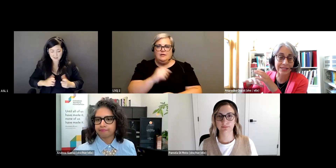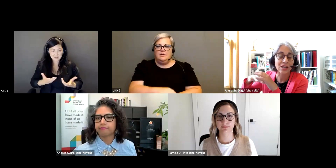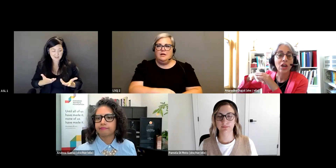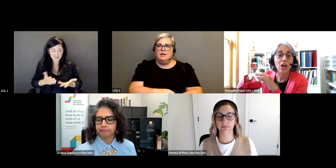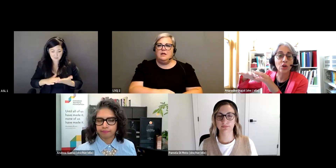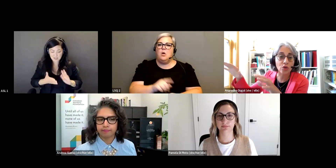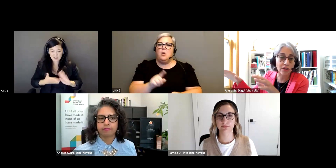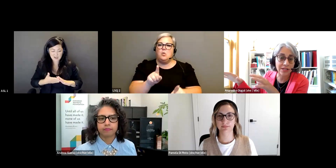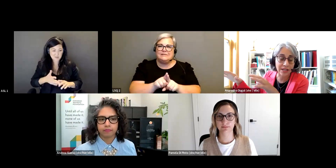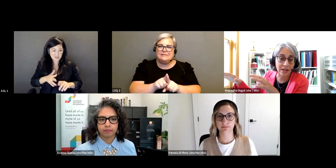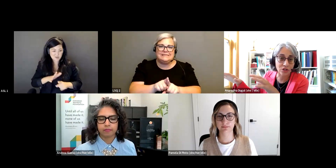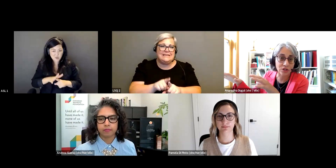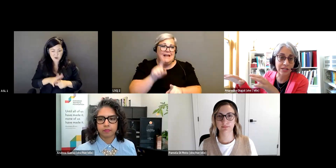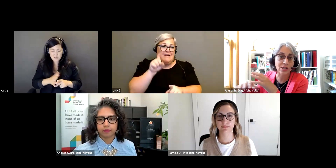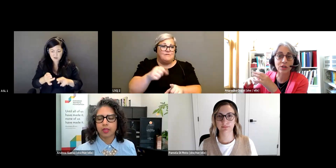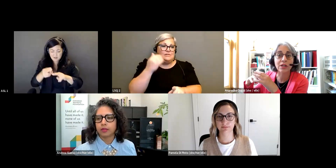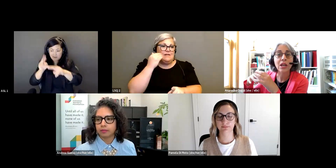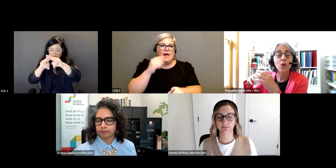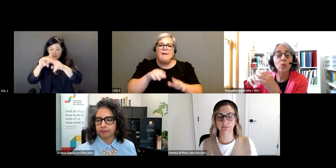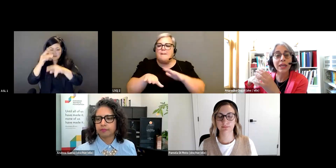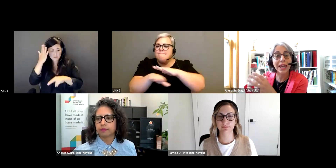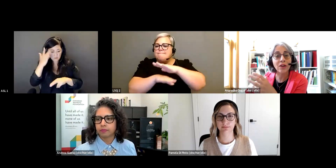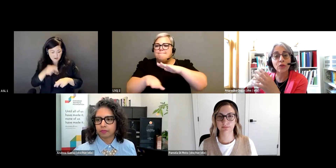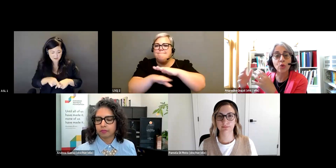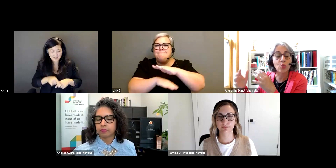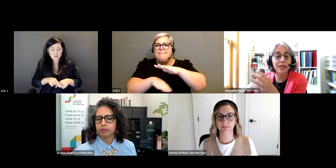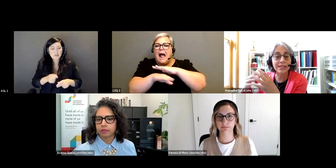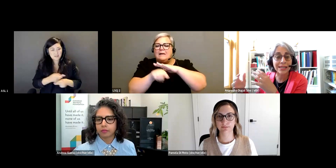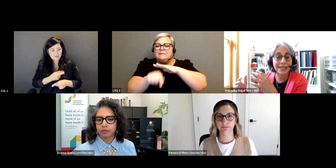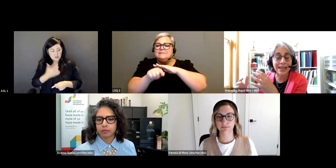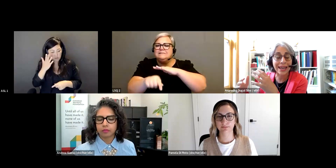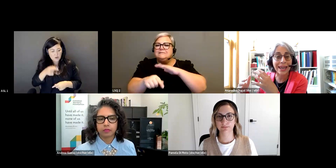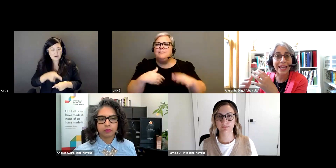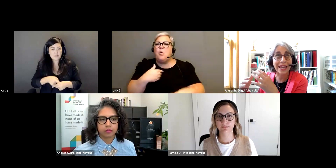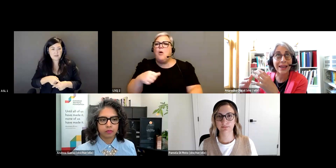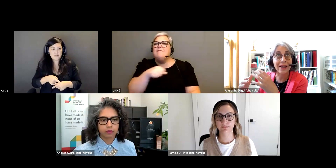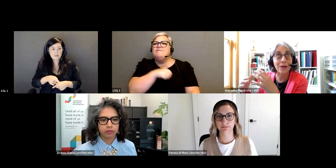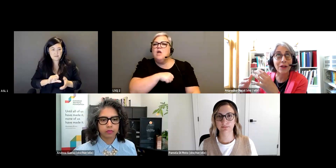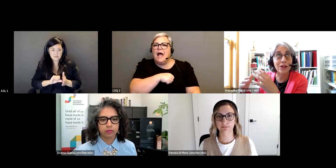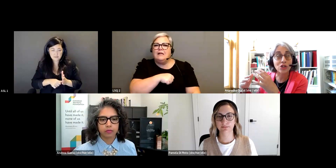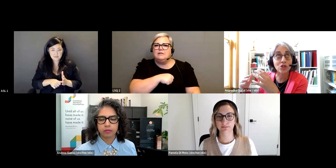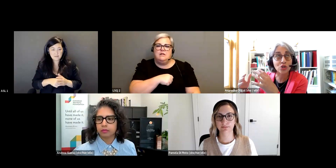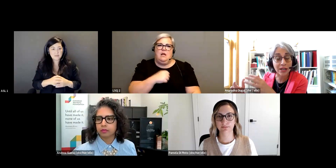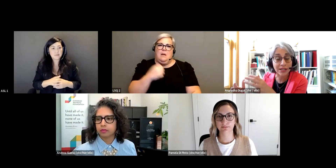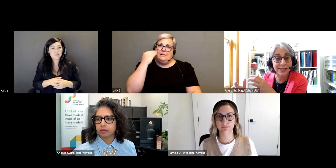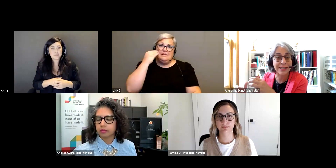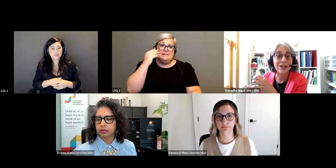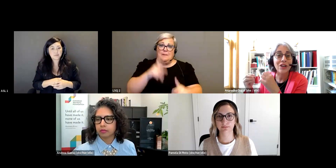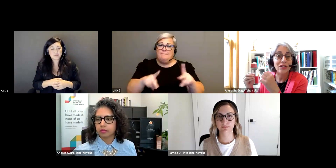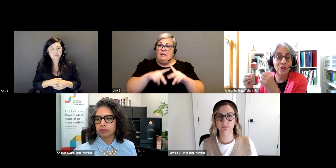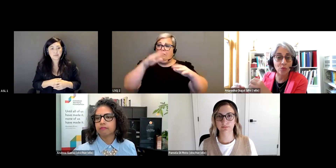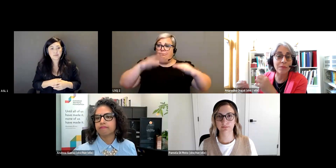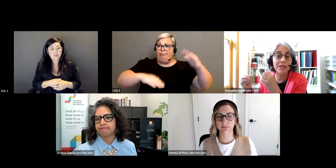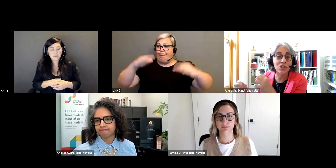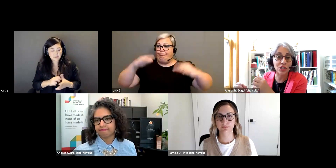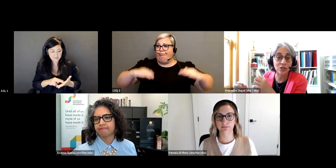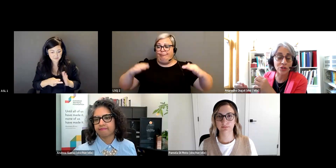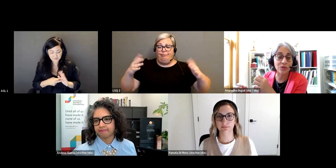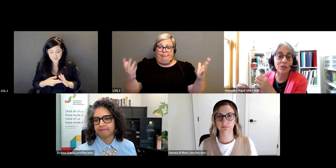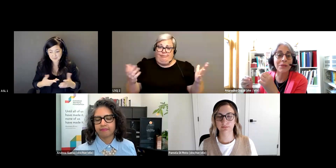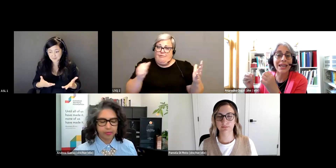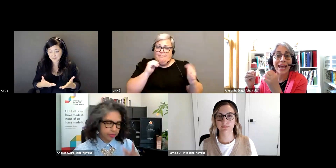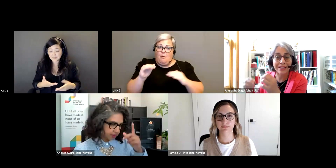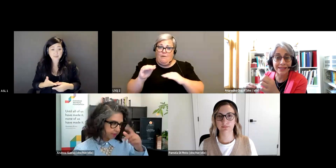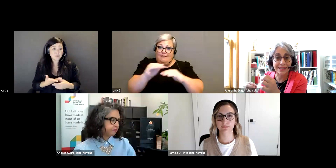la racine de la violence genrée, à la base de la violence genrée, pour répondre aux inégalités partout dans le pays. Nous ne pouvons